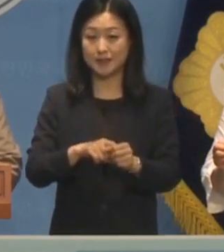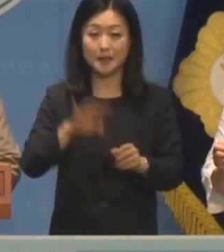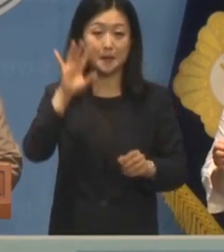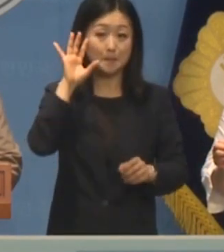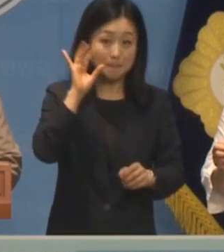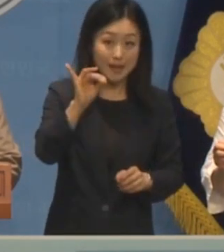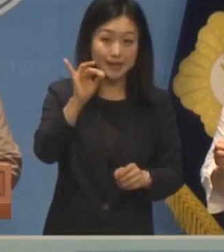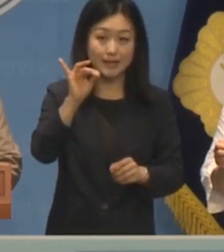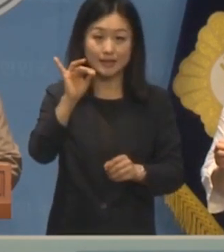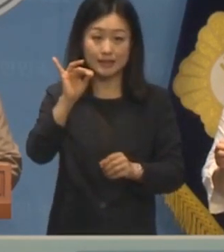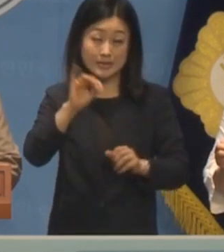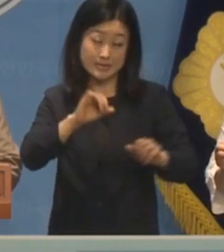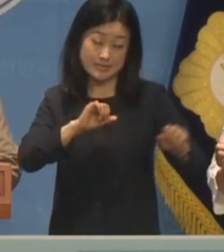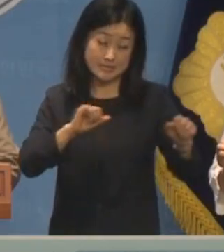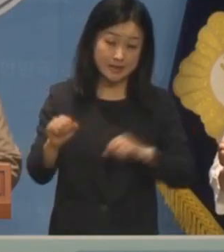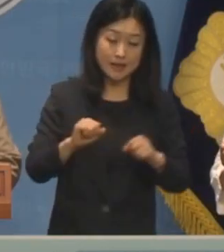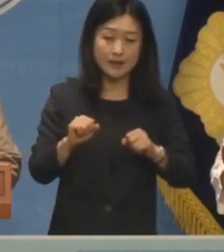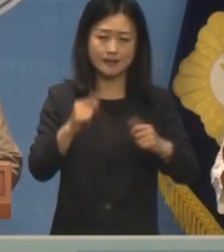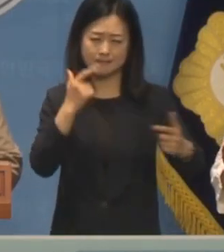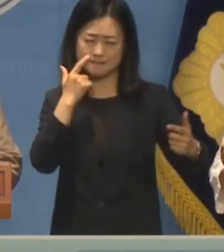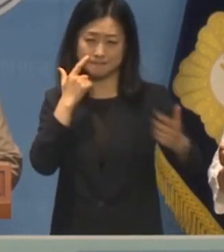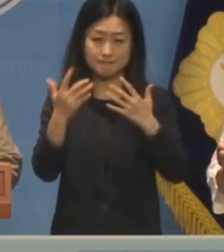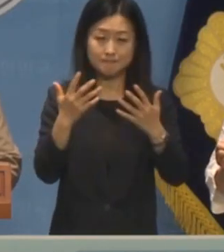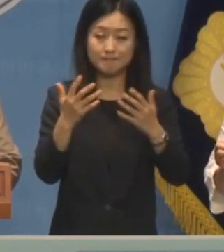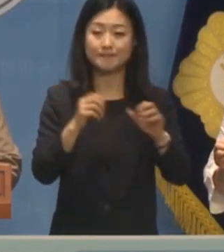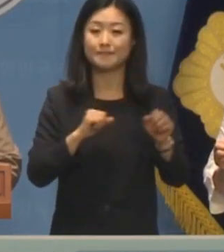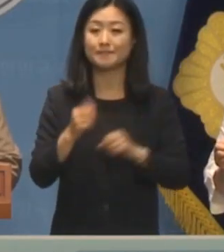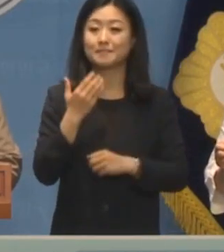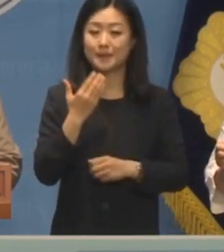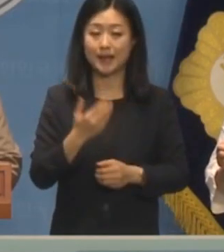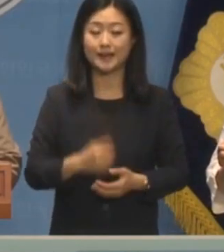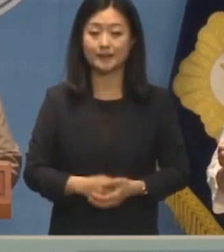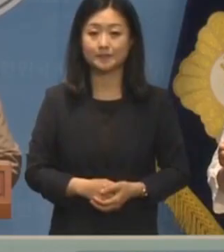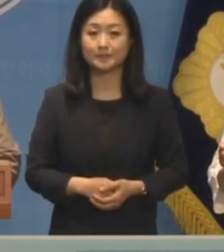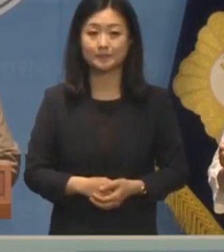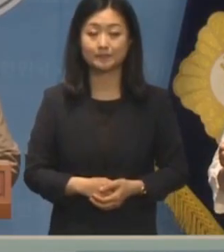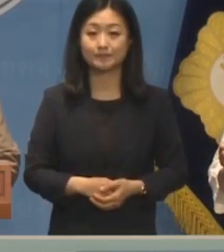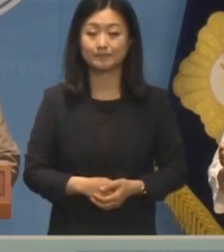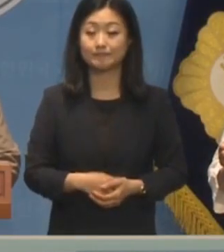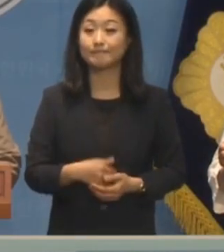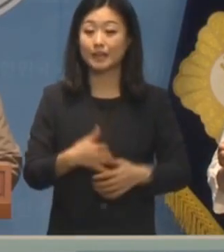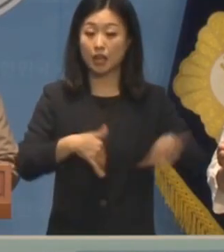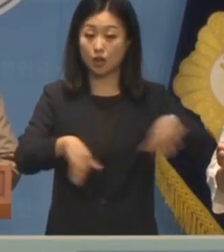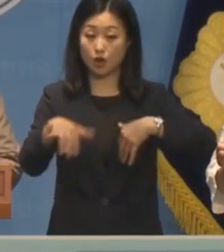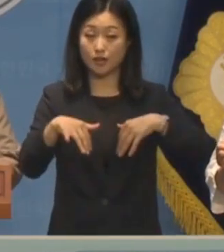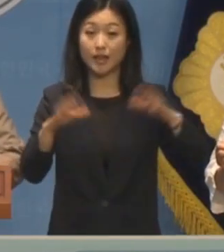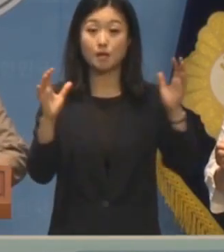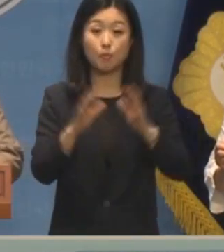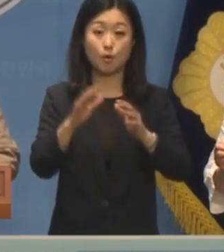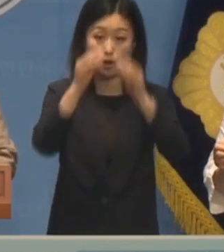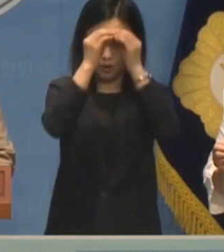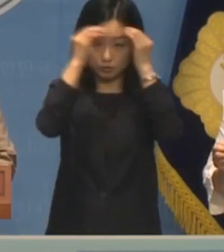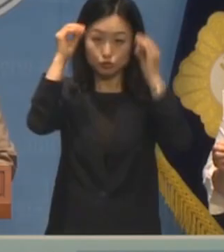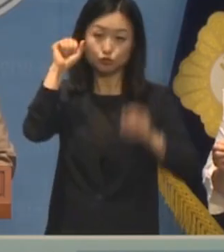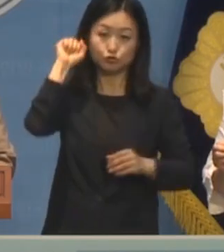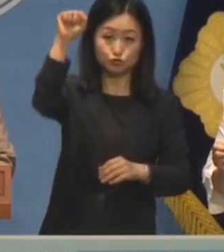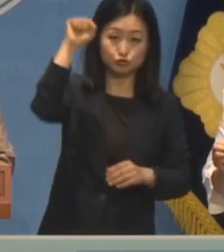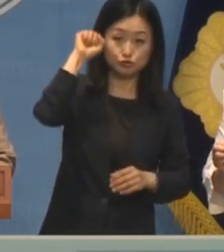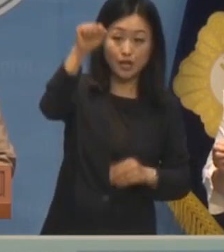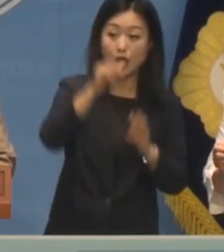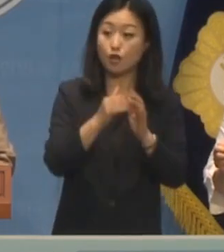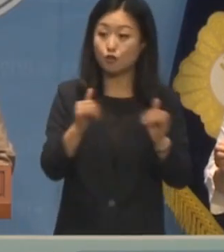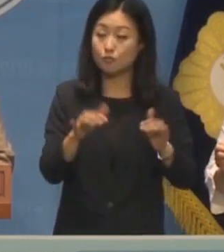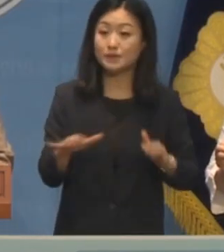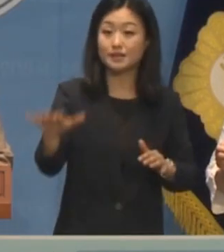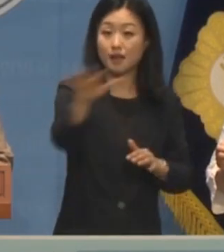100일 작전을 기세 높고 강력하게 수행할 것입니다. 지난 2년 거리투쟁의 성과를